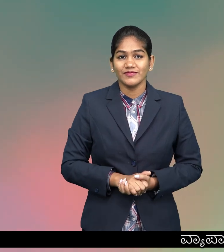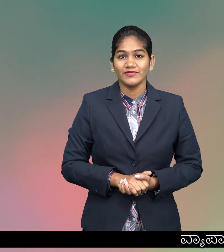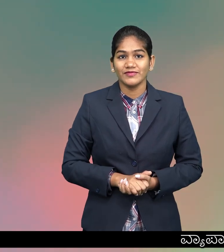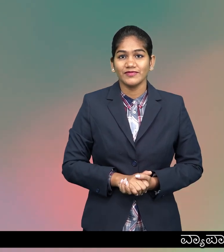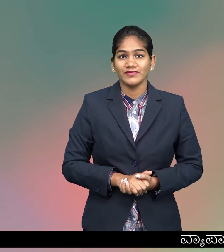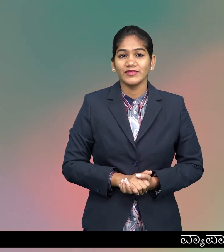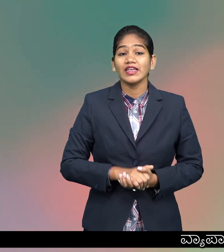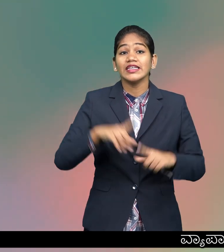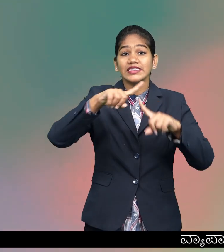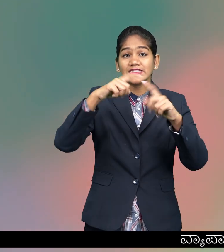ವ್ಯಾಪಾರ ಮಾರುತಗಳು.